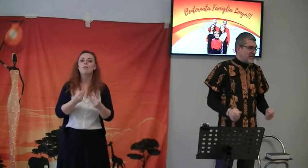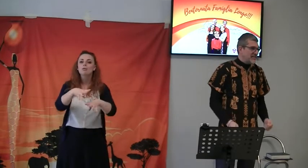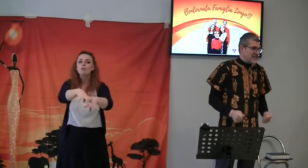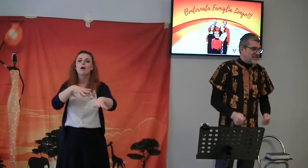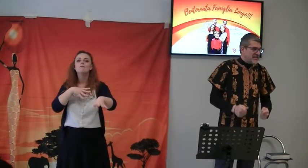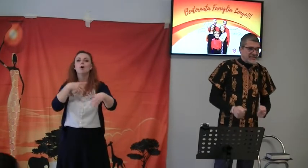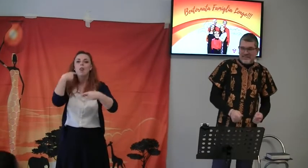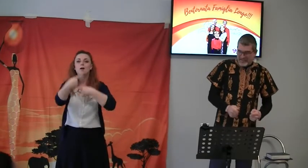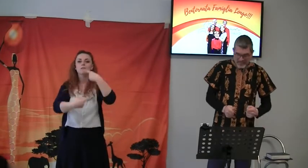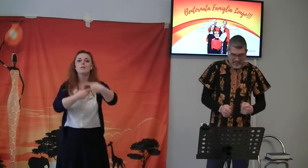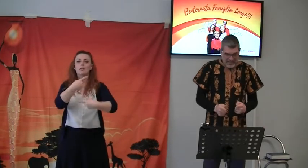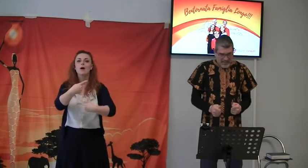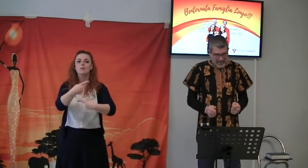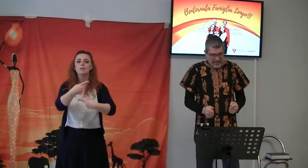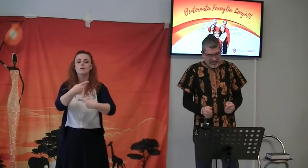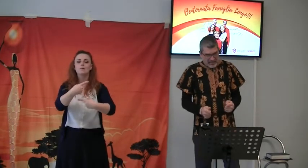città?